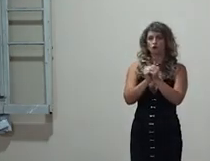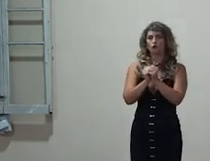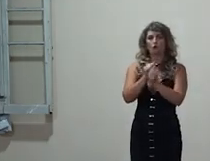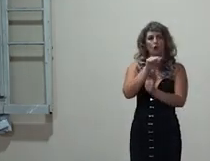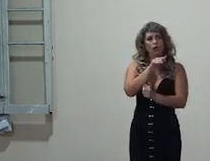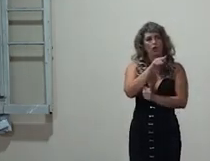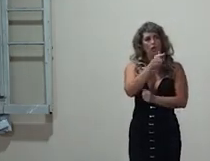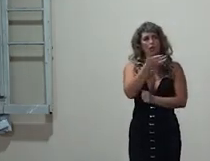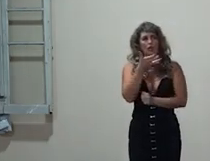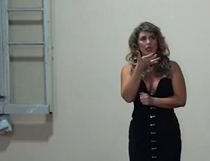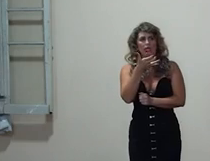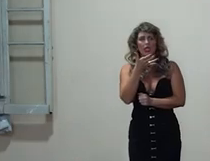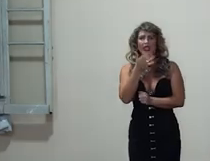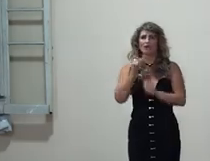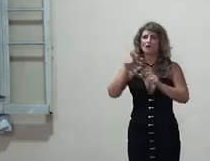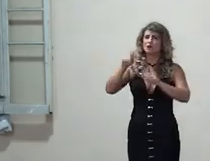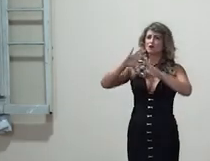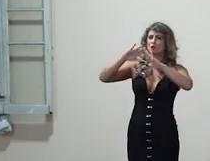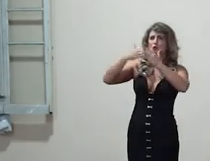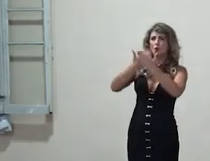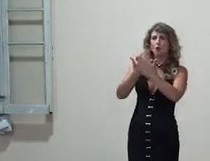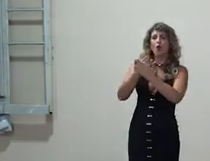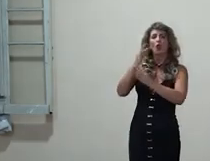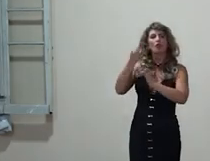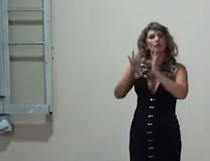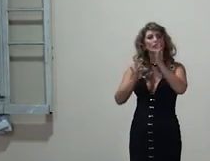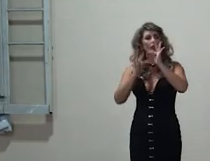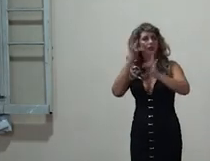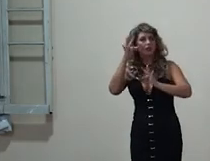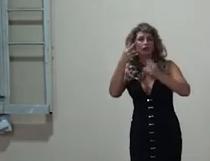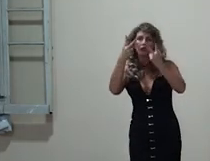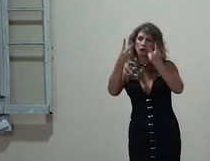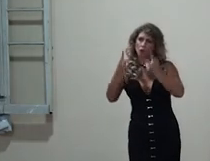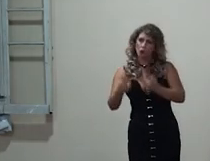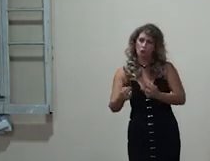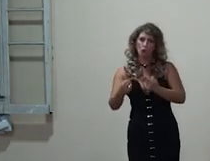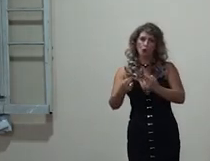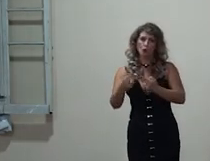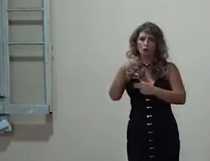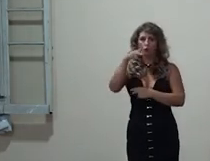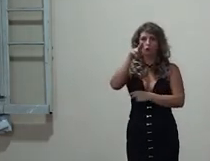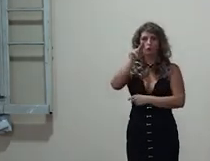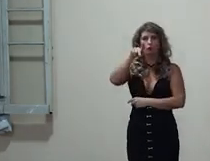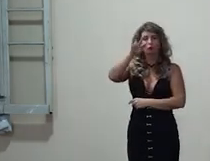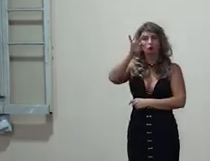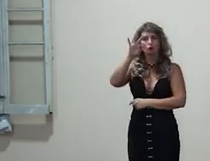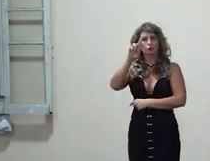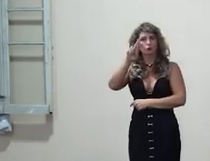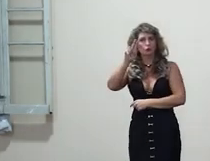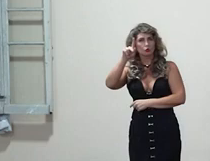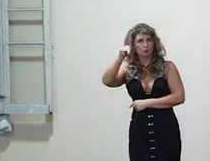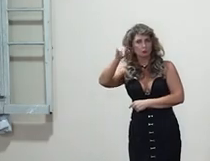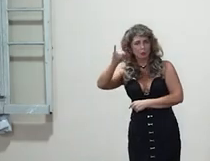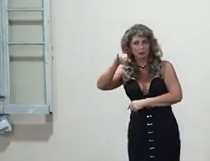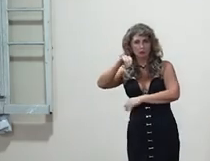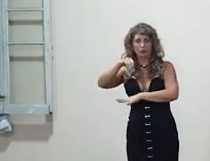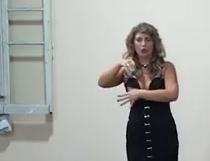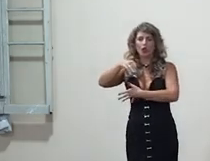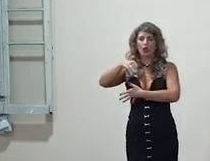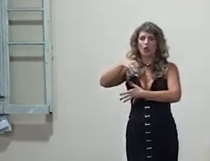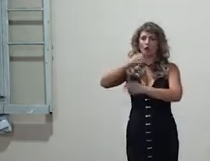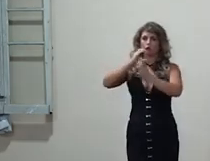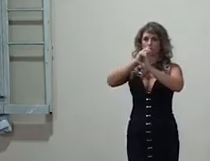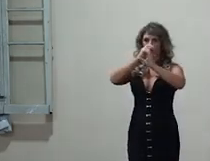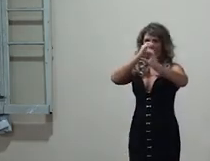ele queria que fosse lá uma escola técnica, aos moldes da escola técnica Tupi, porque ele era engenheiro mecânico e tal